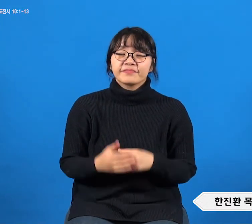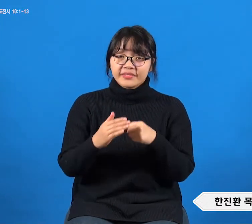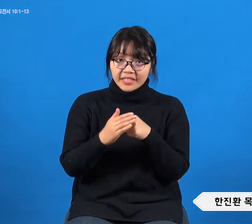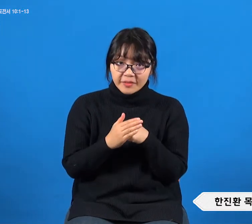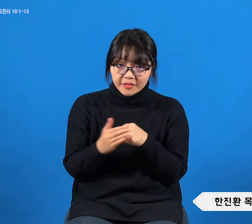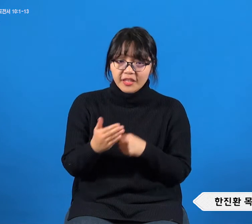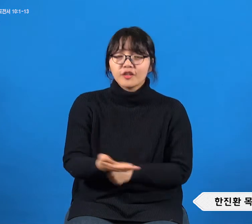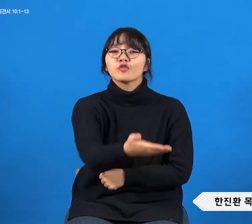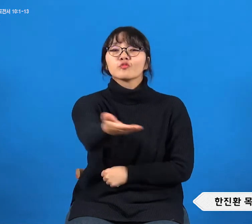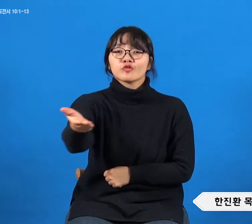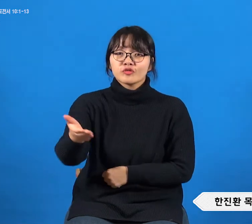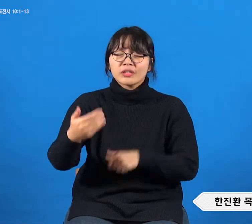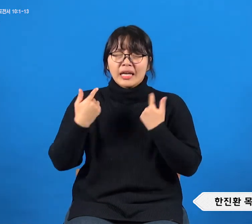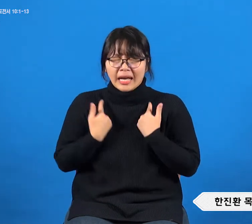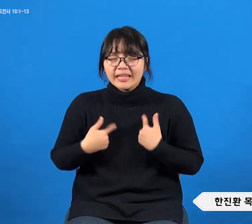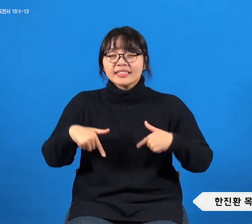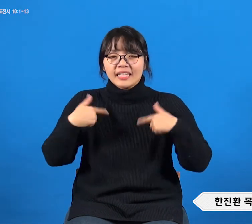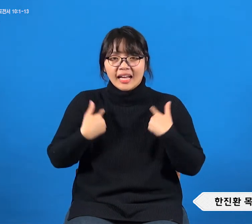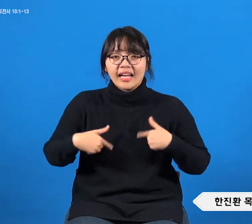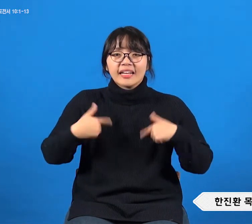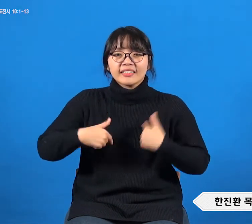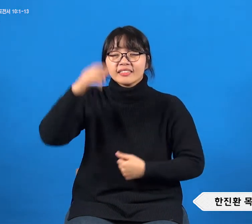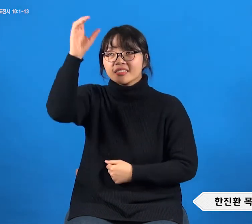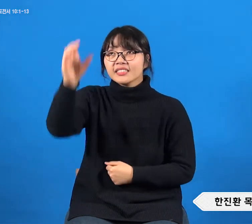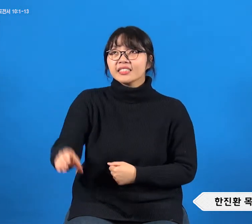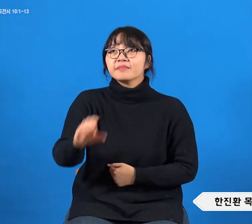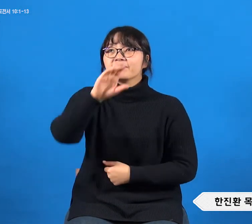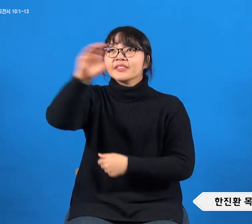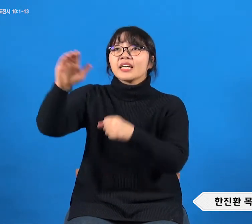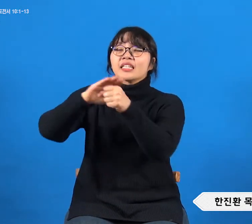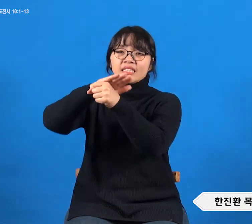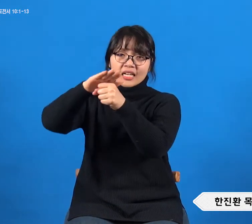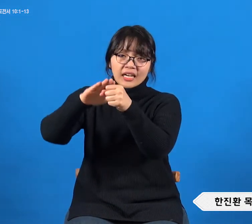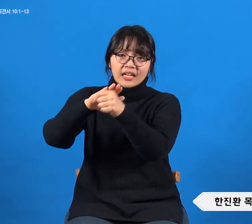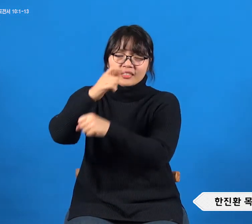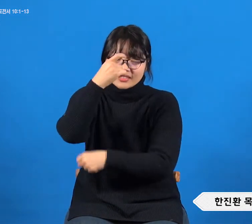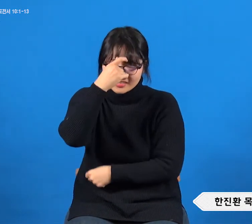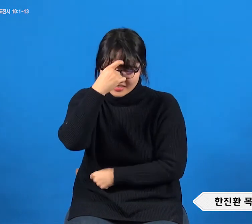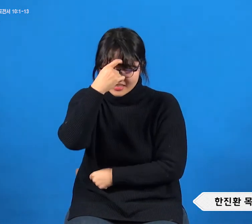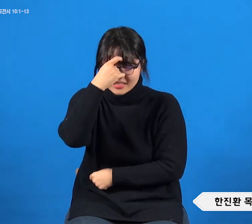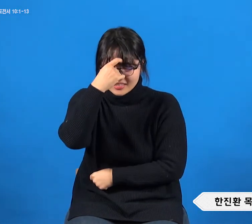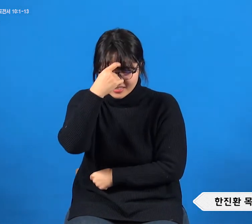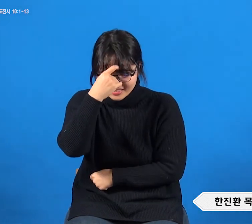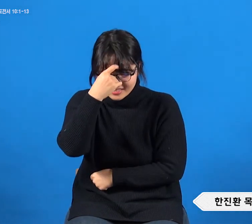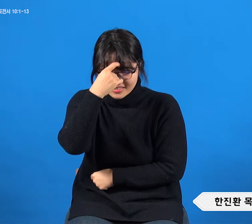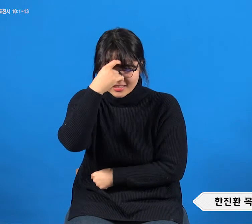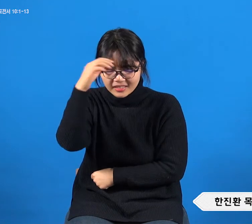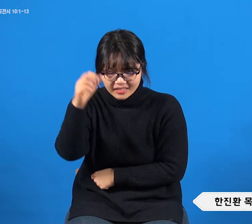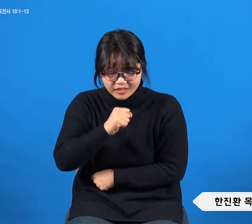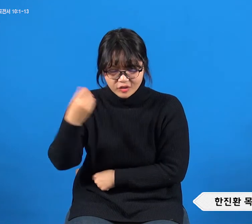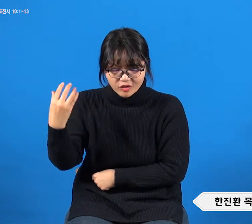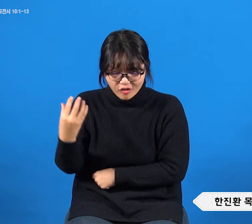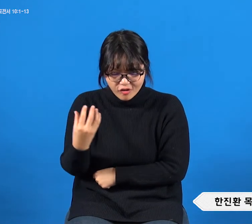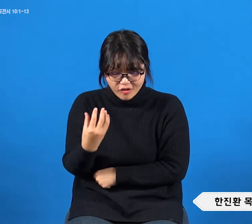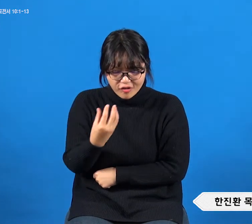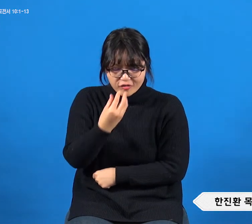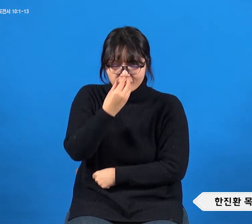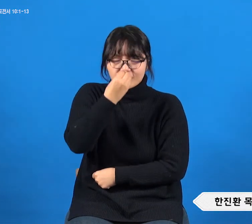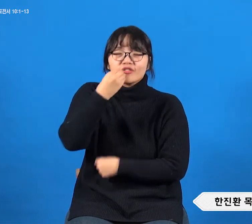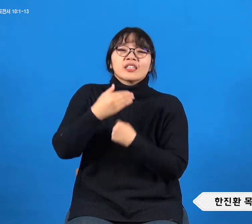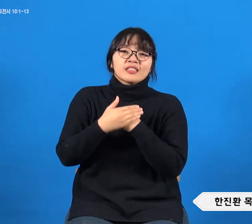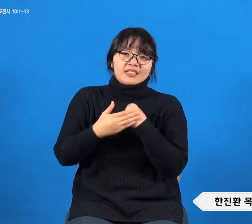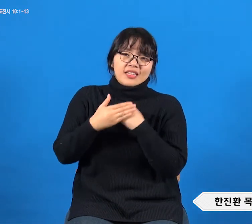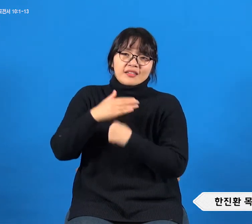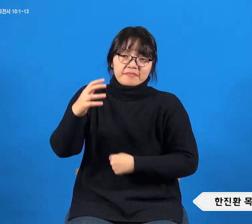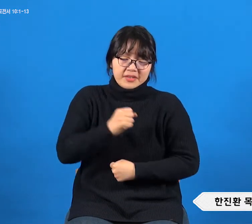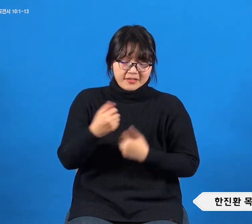그래서 여러분 늘 이 십자가의 사랑을 묵상하면서 거룩한 정서로 내 마음이 충만해지도록 해야 됩니다.